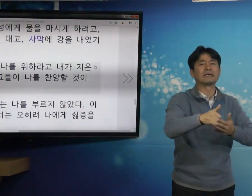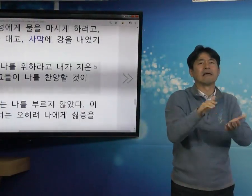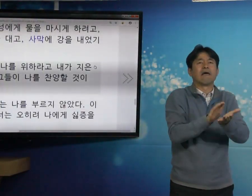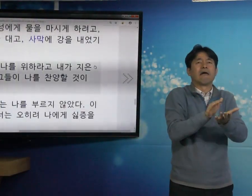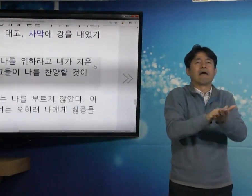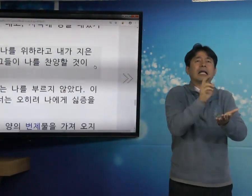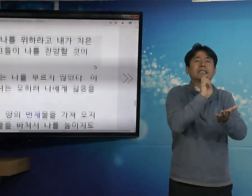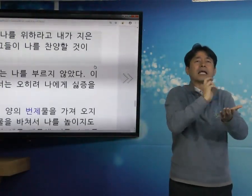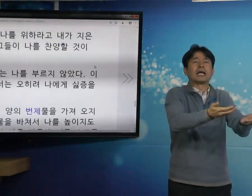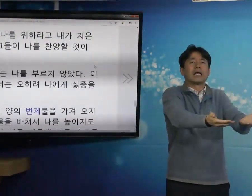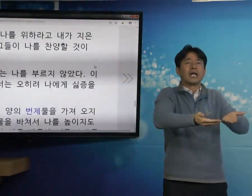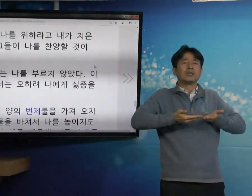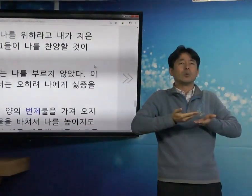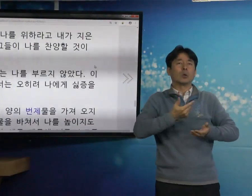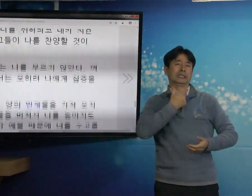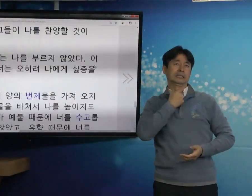그들이 나를 찬양할 것이다.